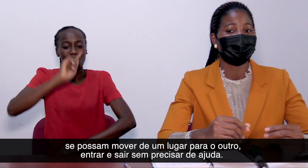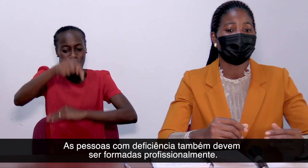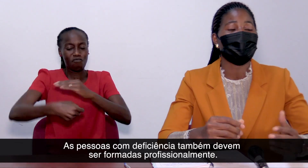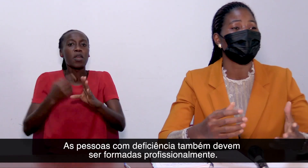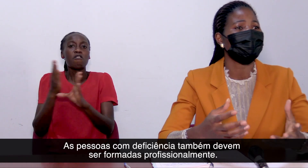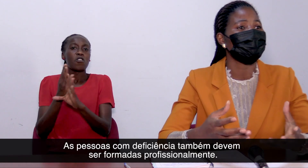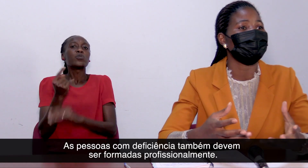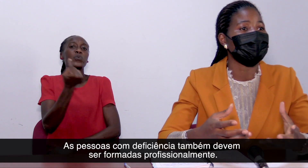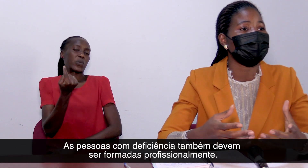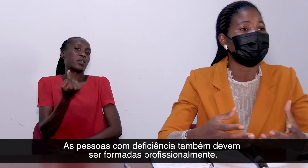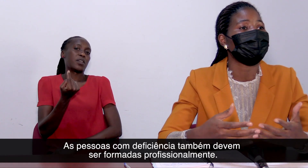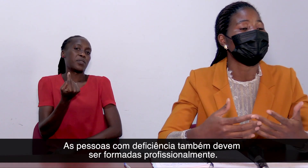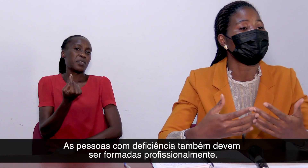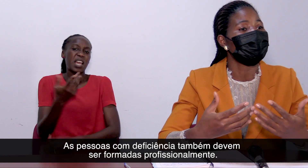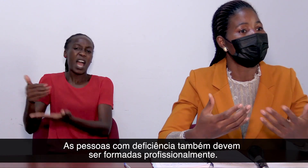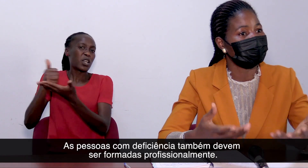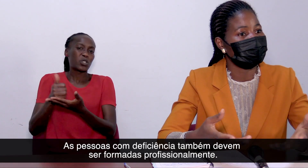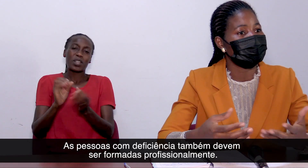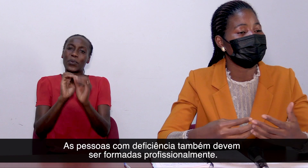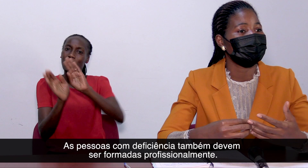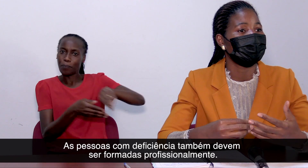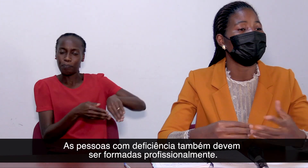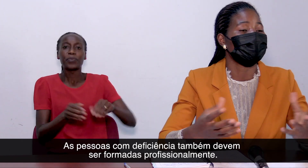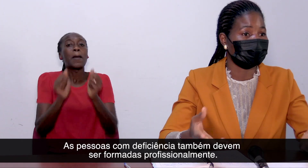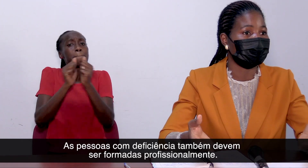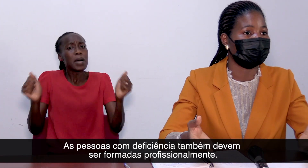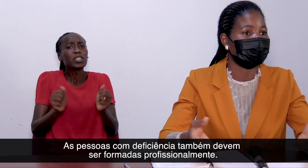As pessoas com deficiência também devem ser formadas profissionalmente.